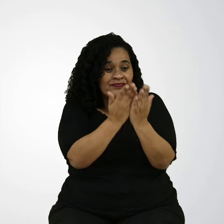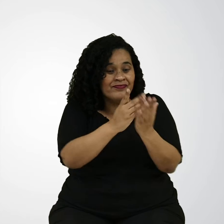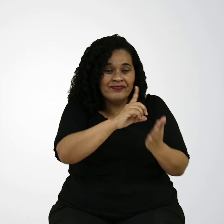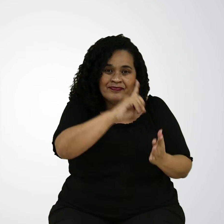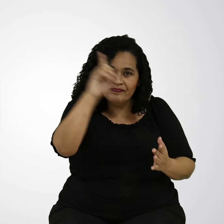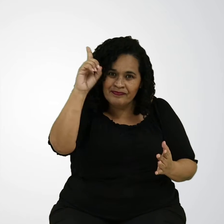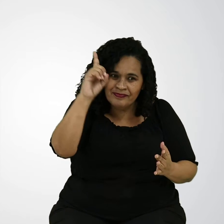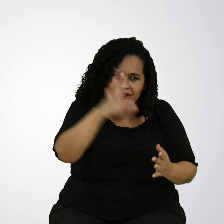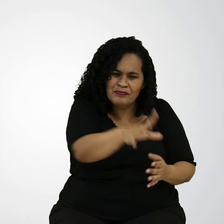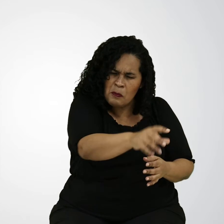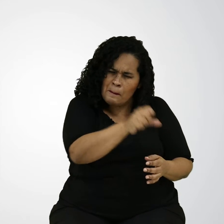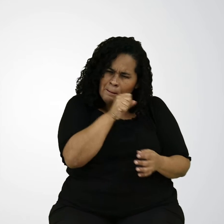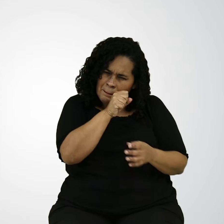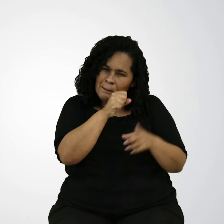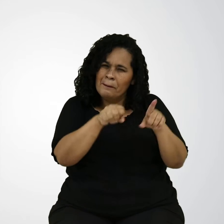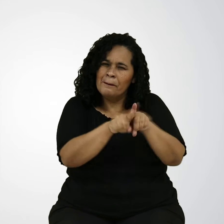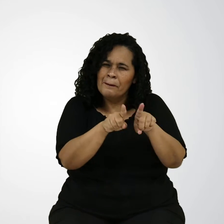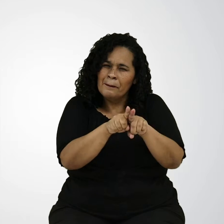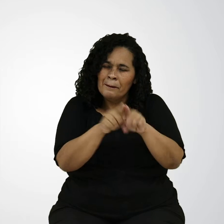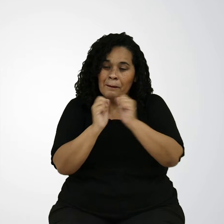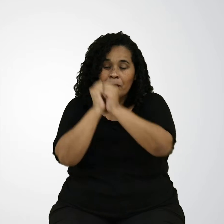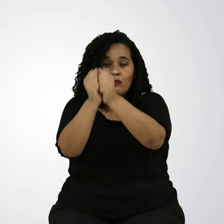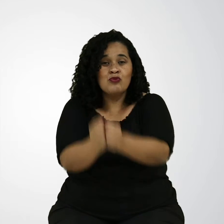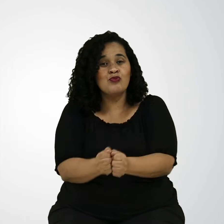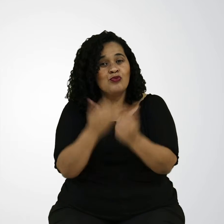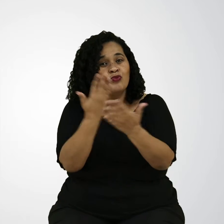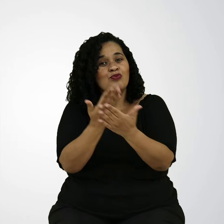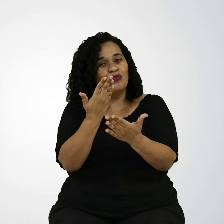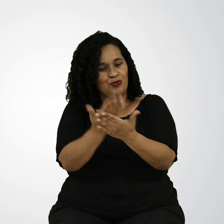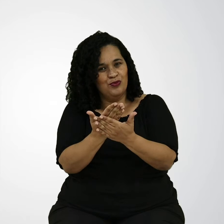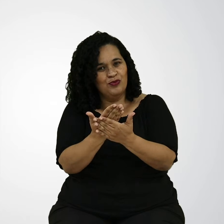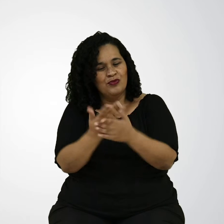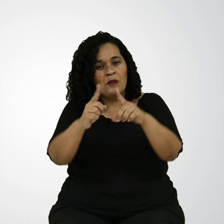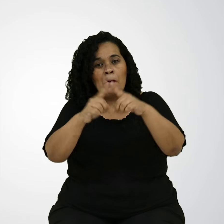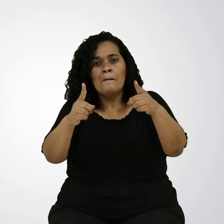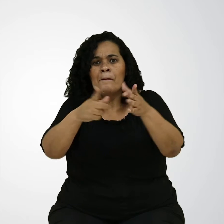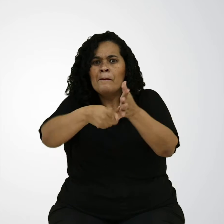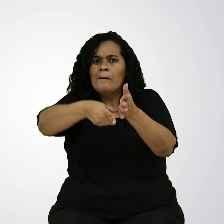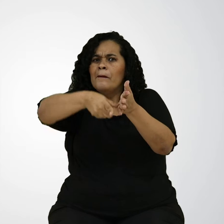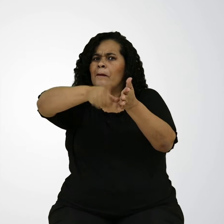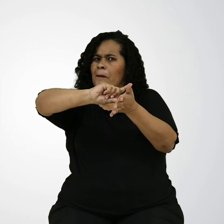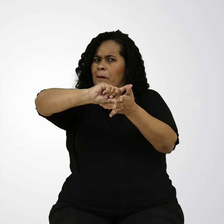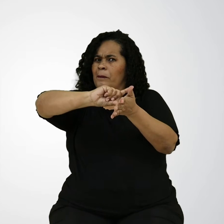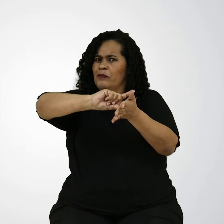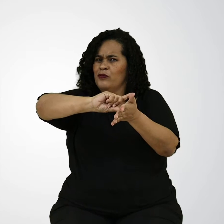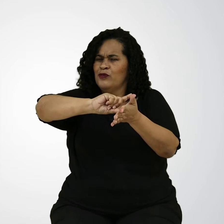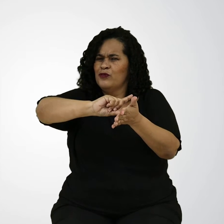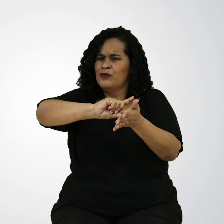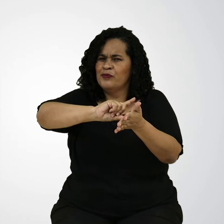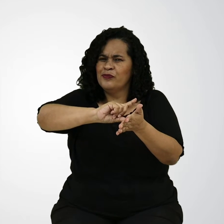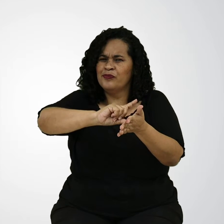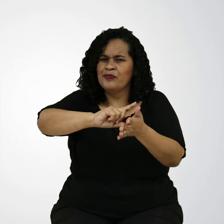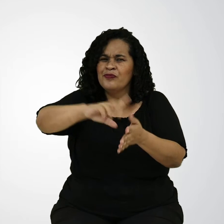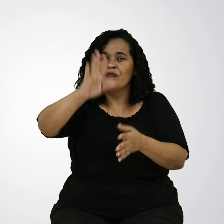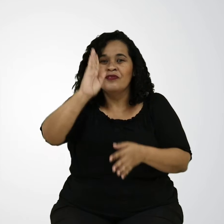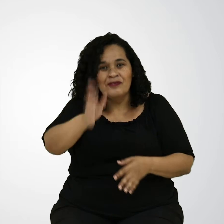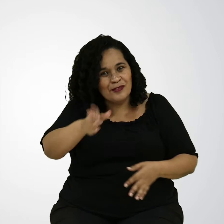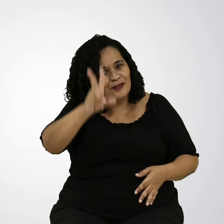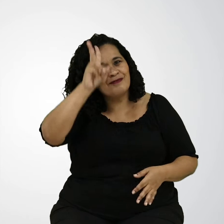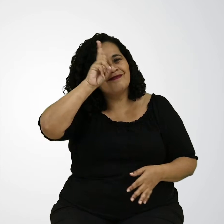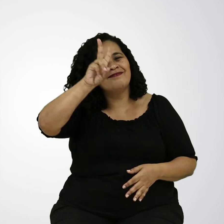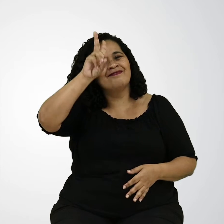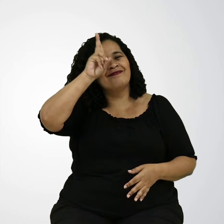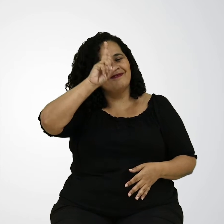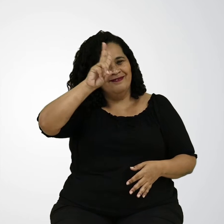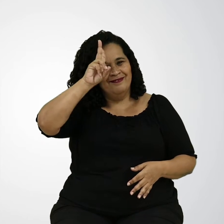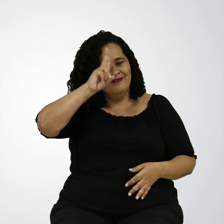Bíblia Sagrada para nós estudarmos a nossa lição. Antes de entrar a nossa vinheta, eu já lembro você que